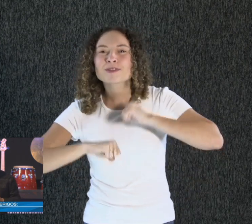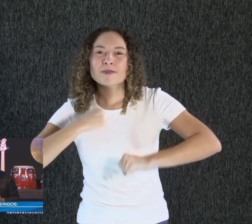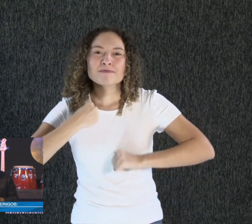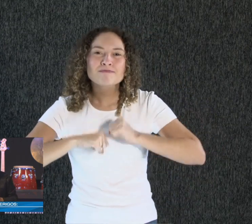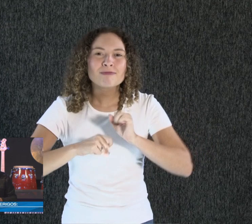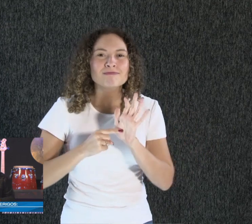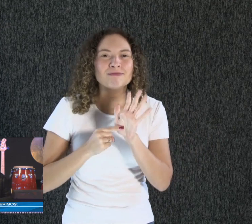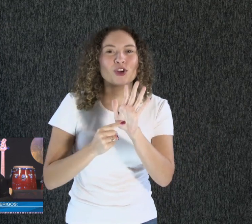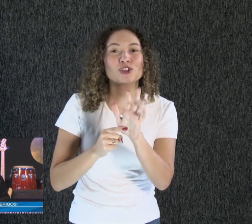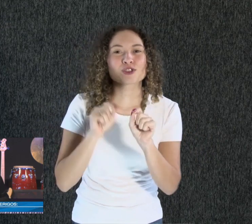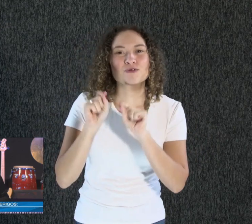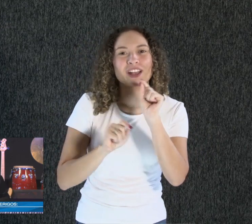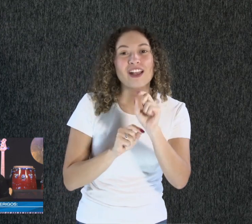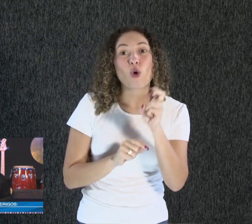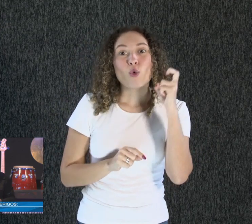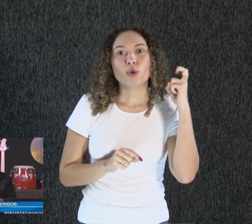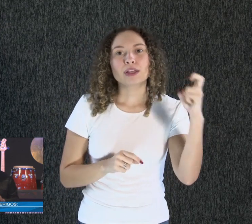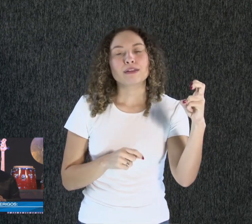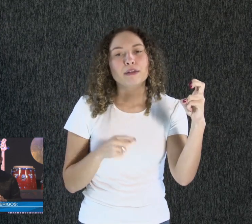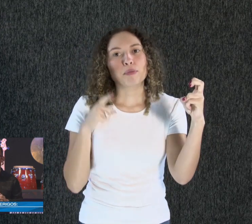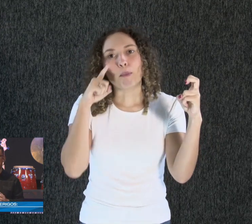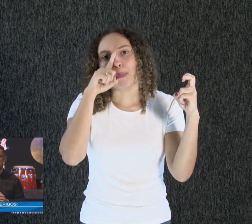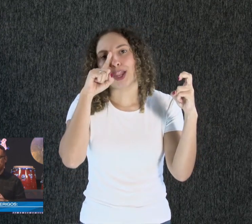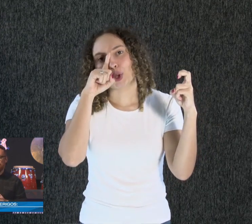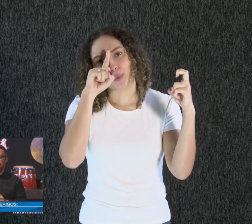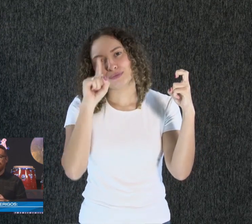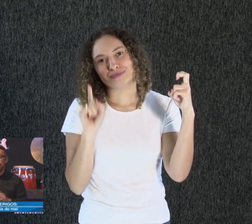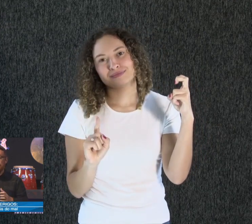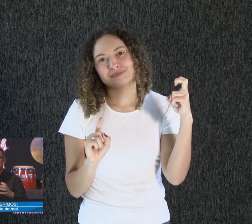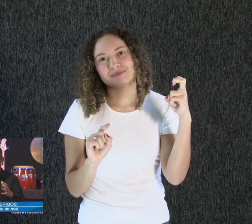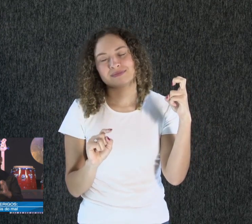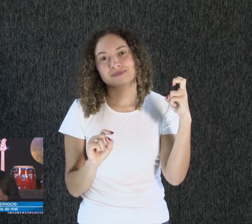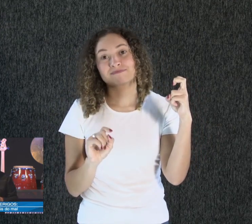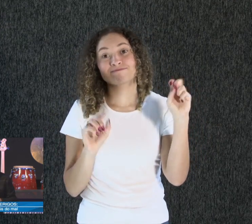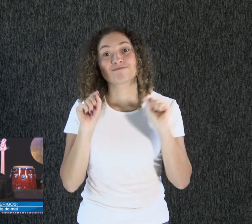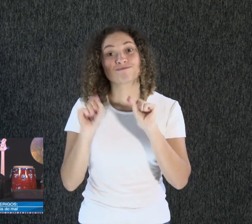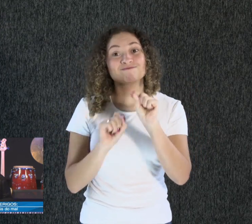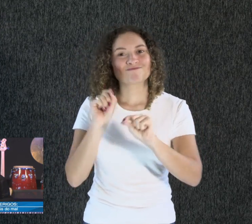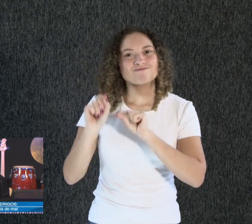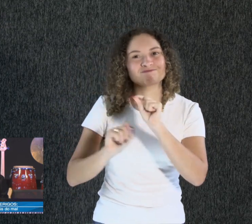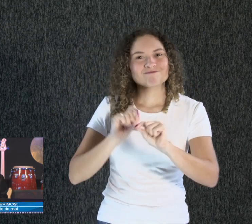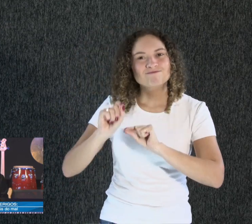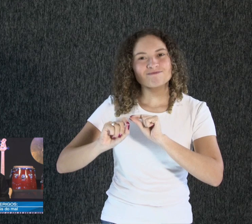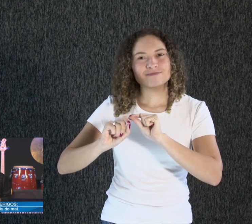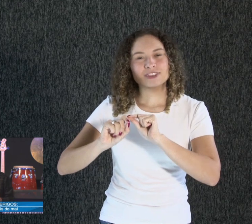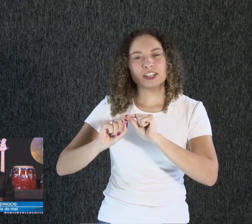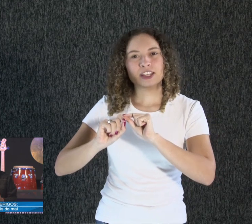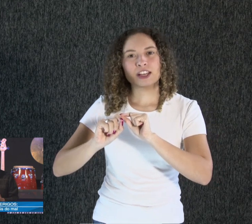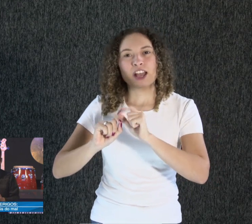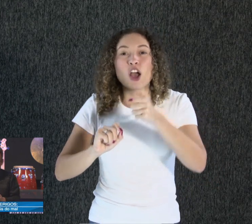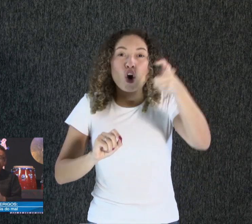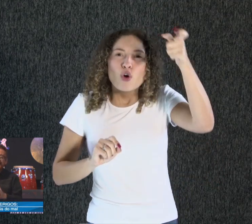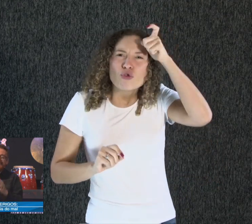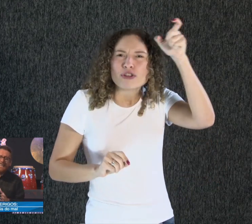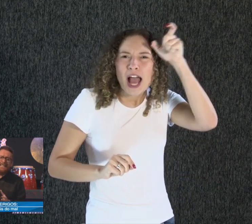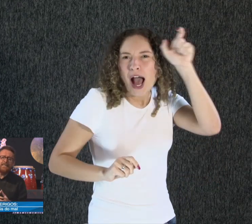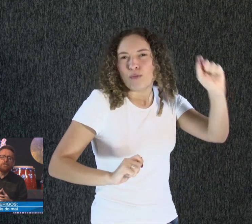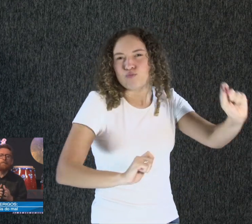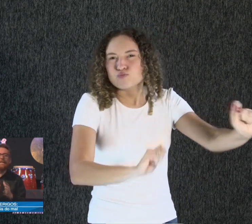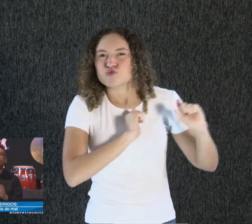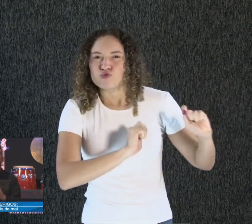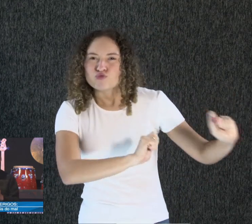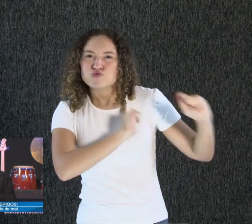Mas o salmista aponta aqui um quinto perigo, um grande perigo que nos assola, que são os